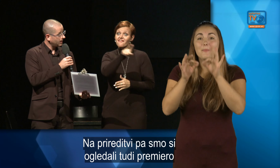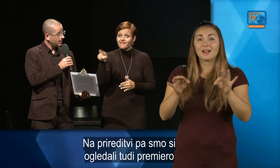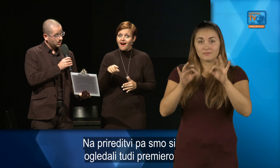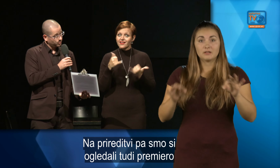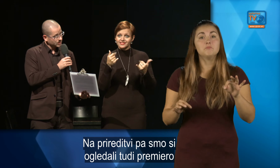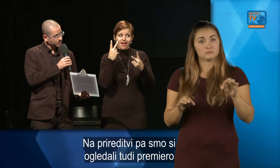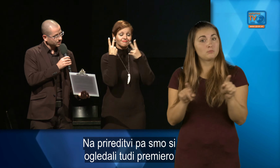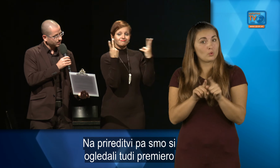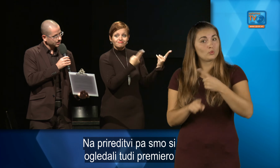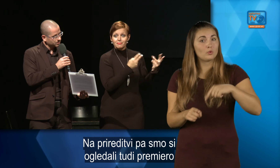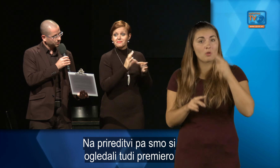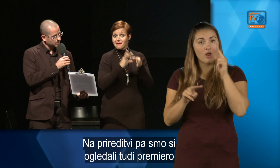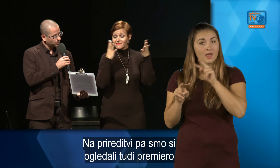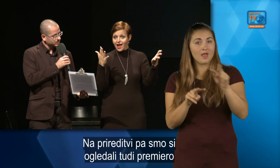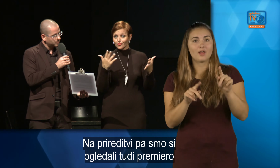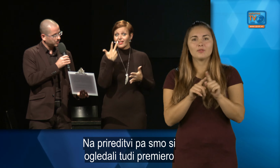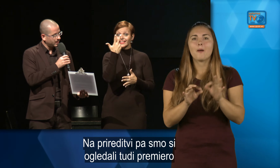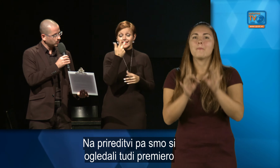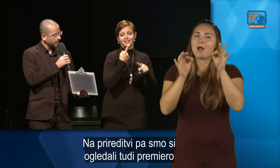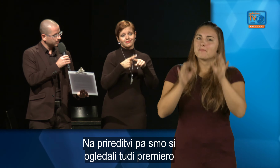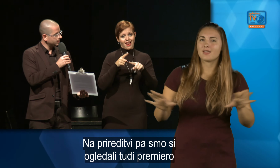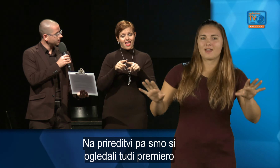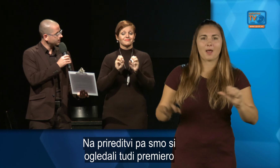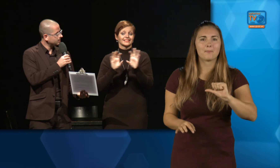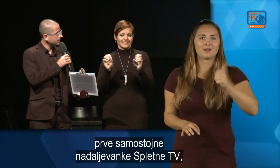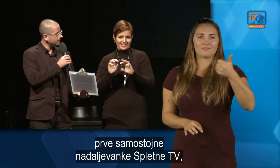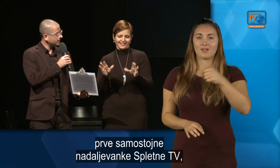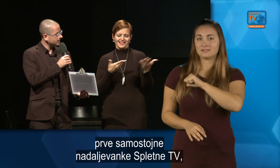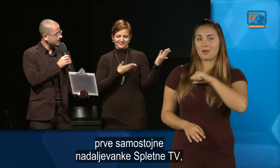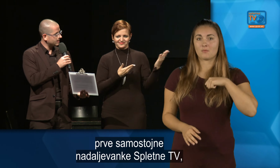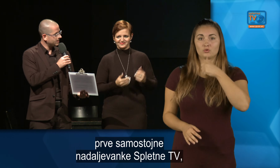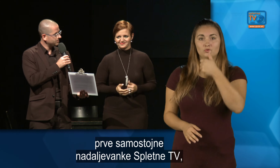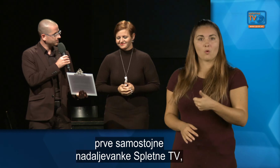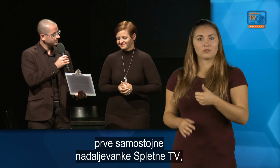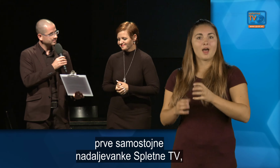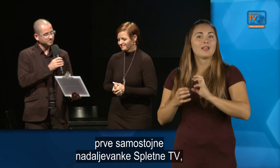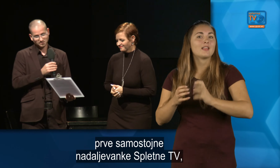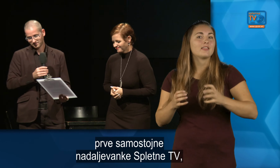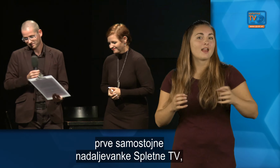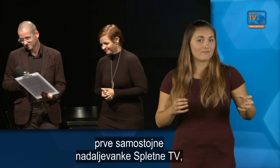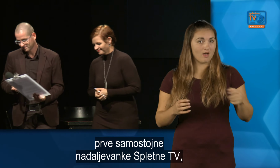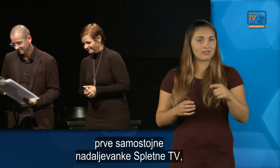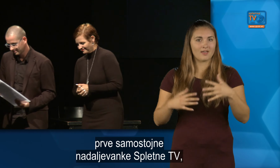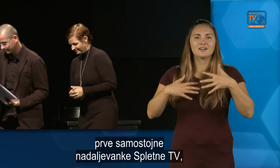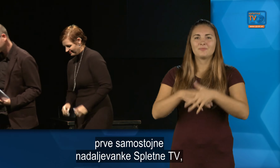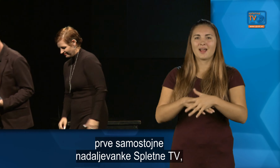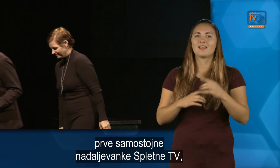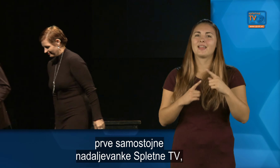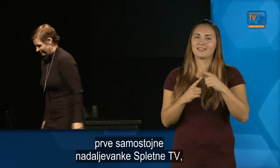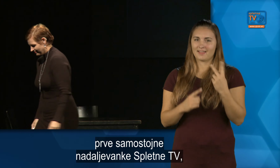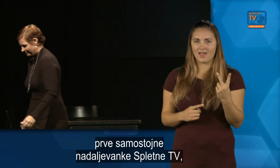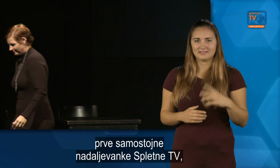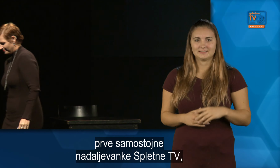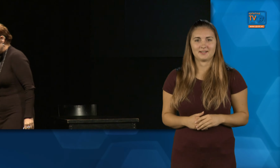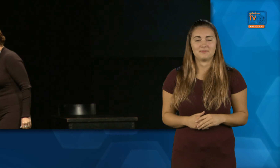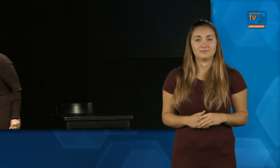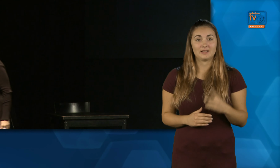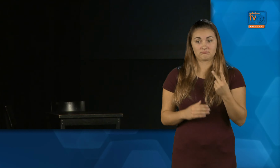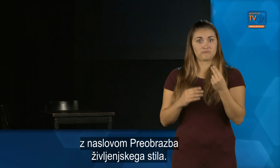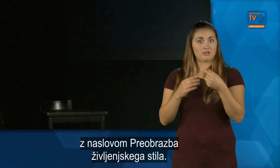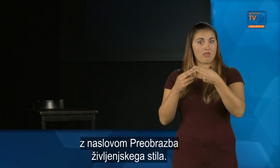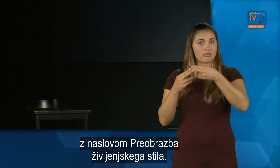Na prireditvi pa smo si ogledali tudi premiero prve samostojne nadaljevanke spletne TV z naslovom